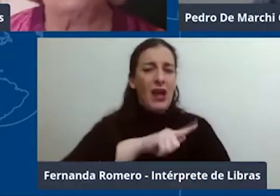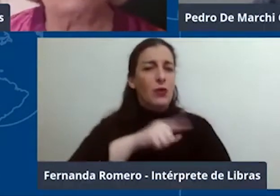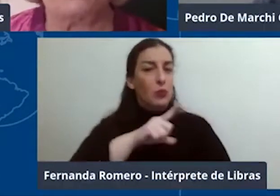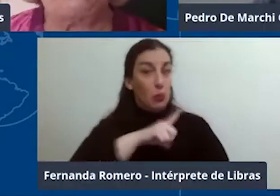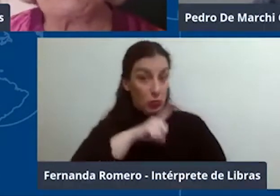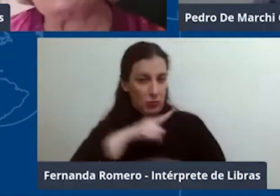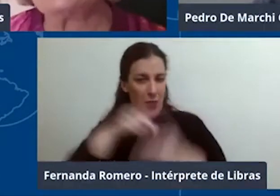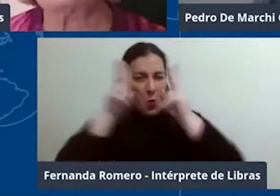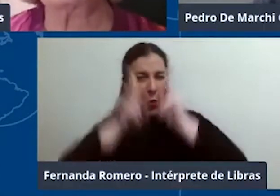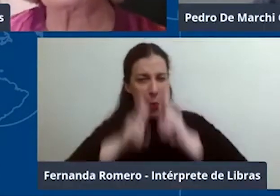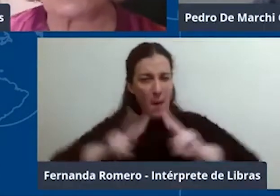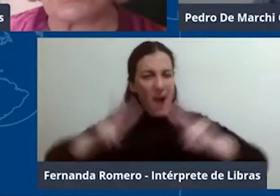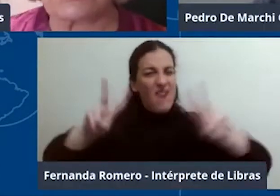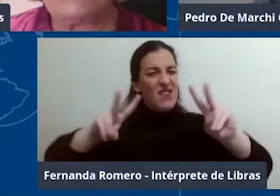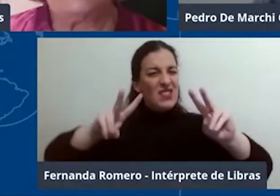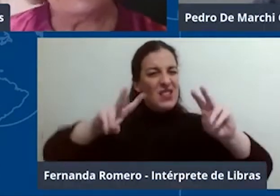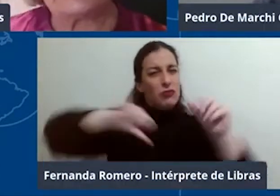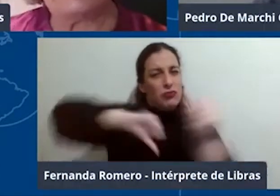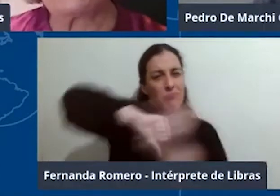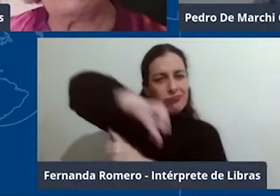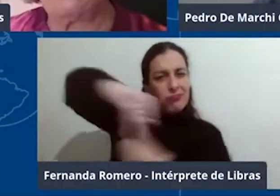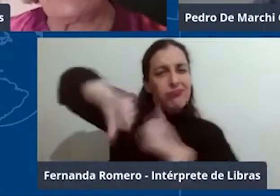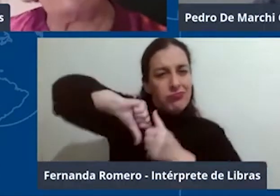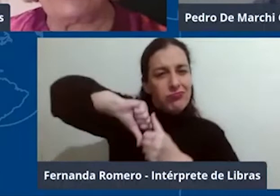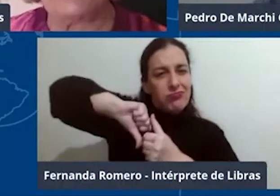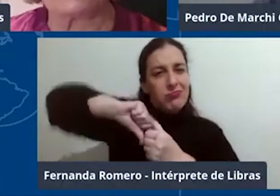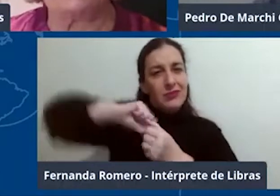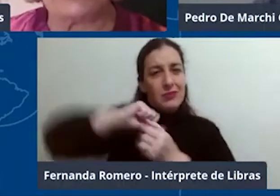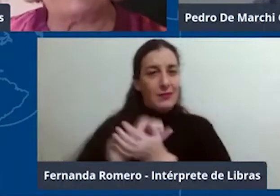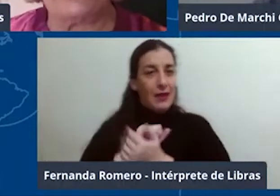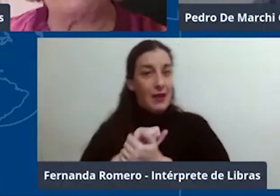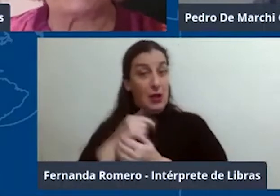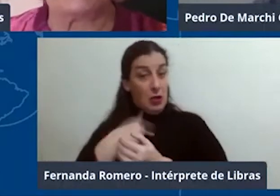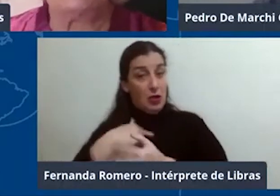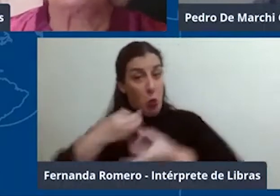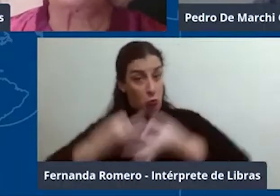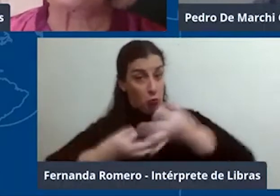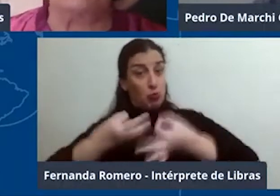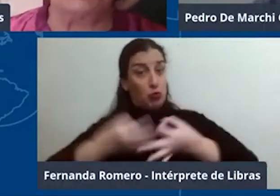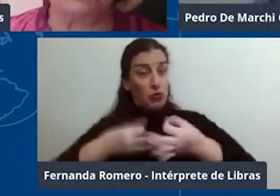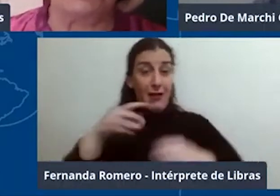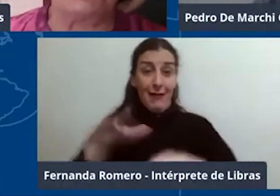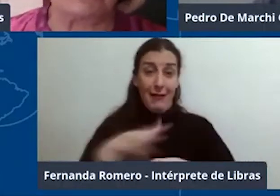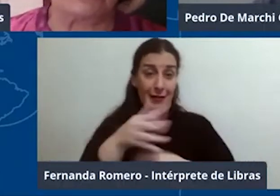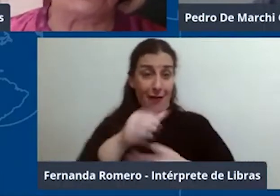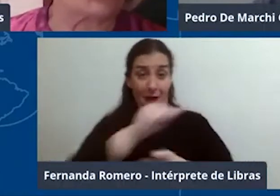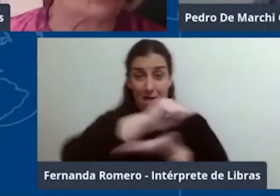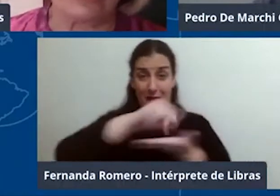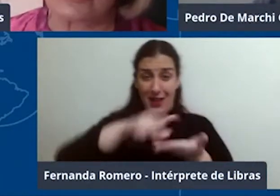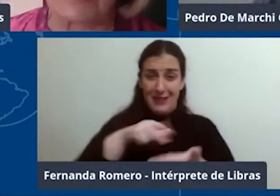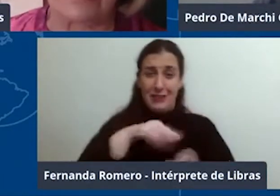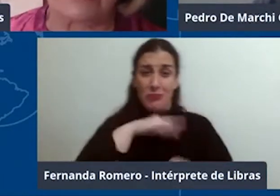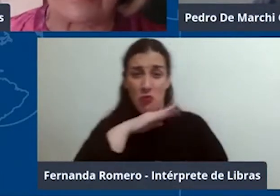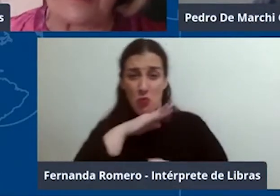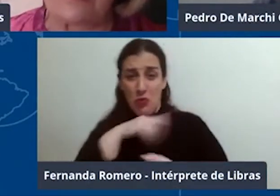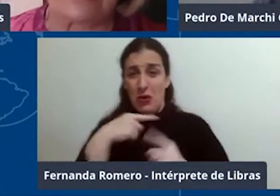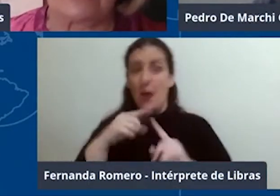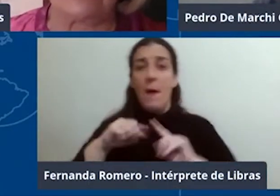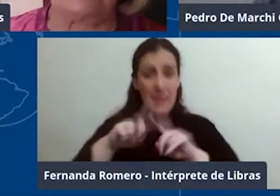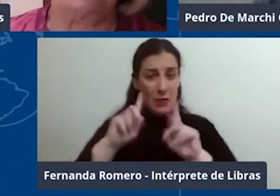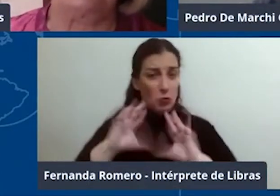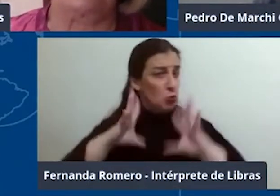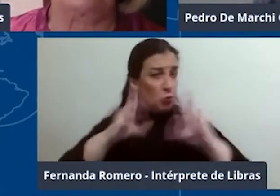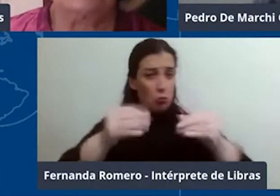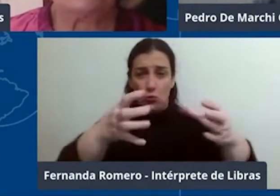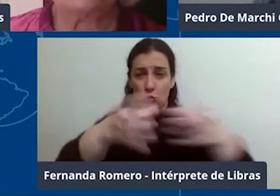esse testemunho por uma questão de justiça. E nem sempre são bem avaliados como deveriam, porque todos são muito comprometidos, de todos os partidos, de A a